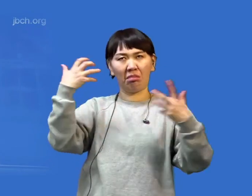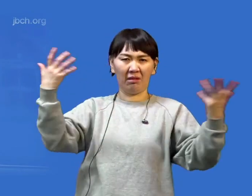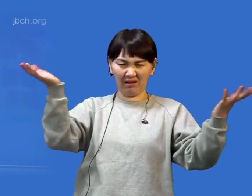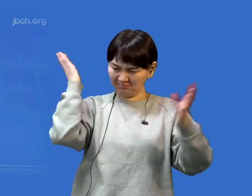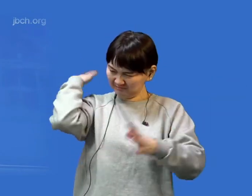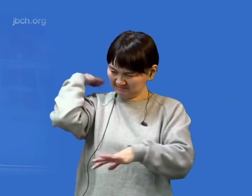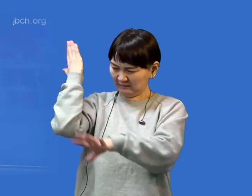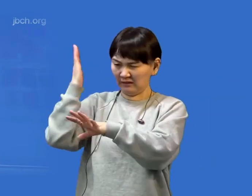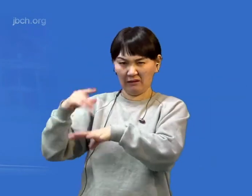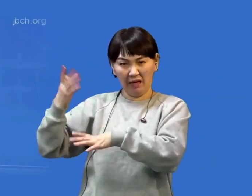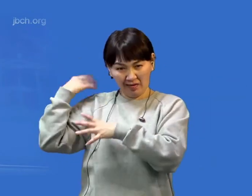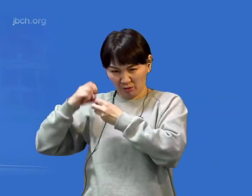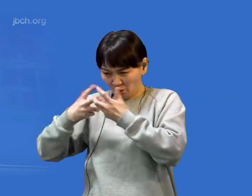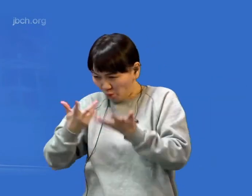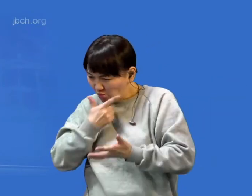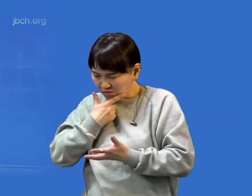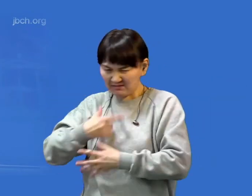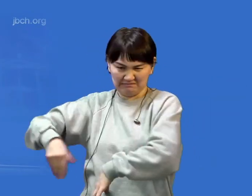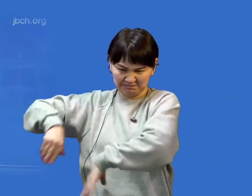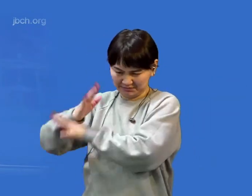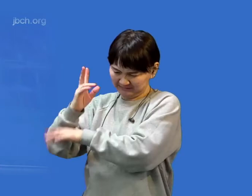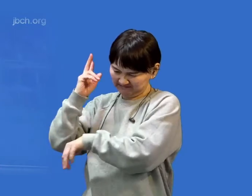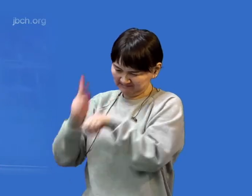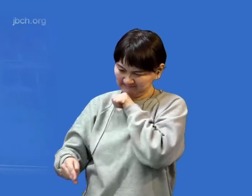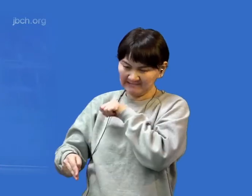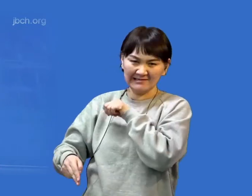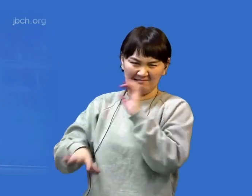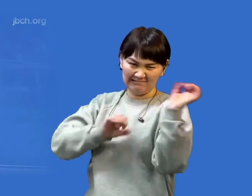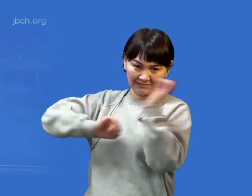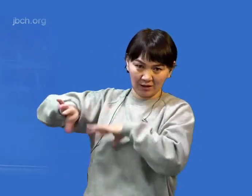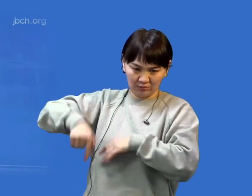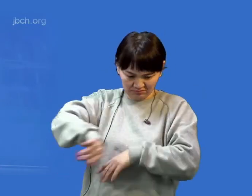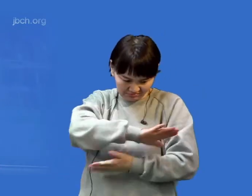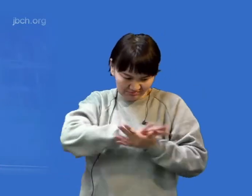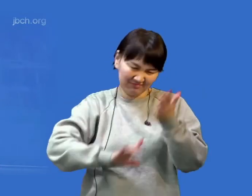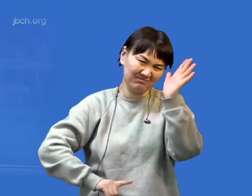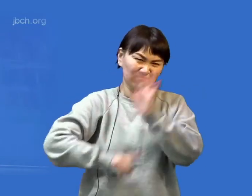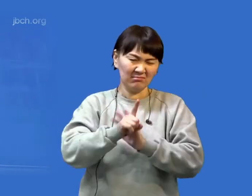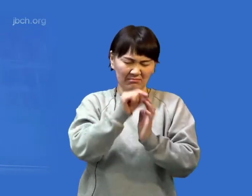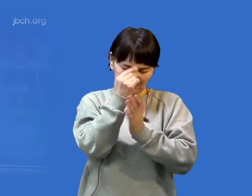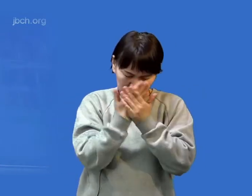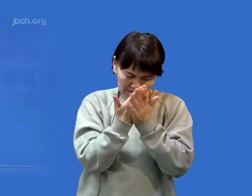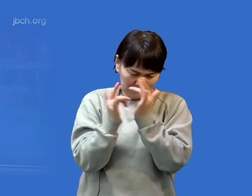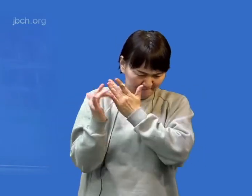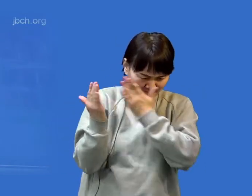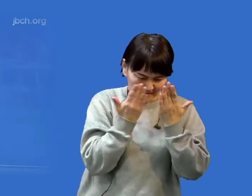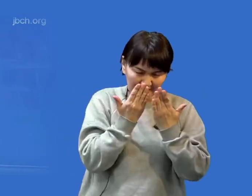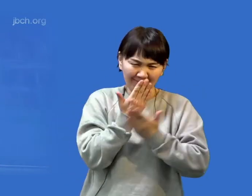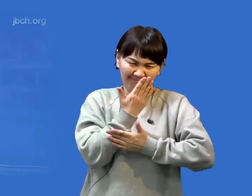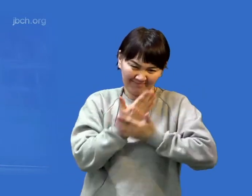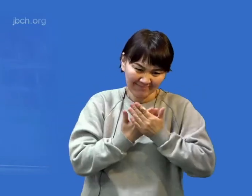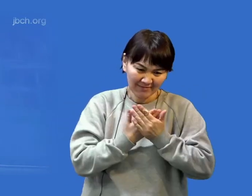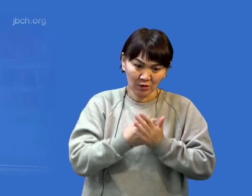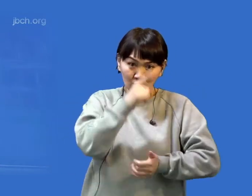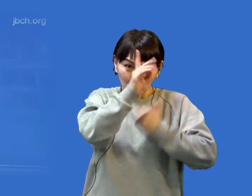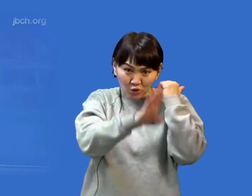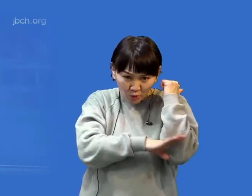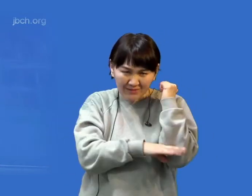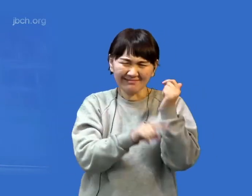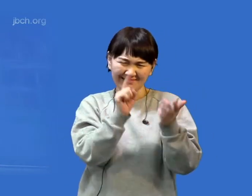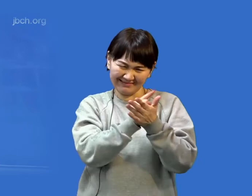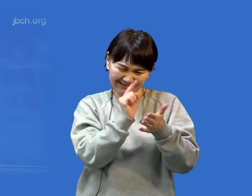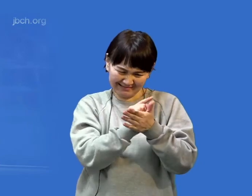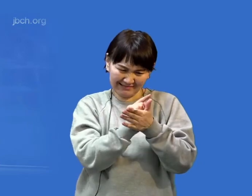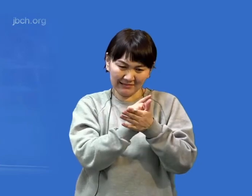байгаа л хийж чадаагүй зүйлс энэ жил хийцгээе. Өдөр бүр хичээнгүүлэн залбирая, Библийг хичээнгүүлэн уншия. Өдөр тиймээ заавал хэдэн